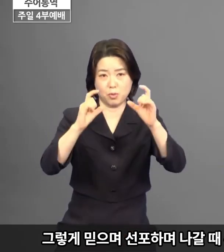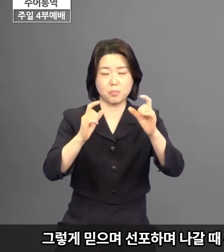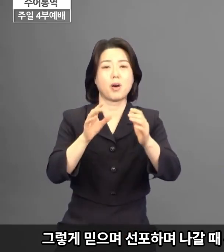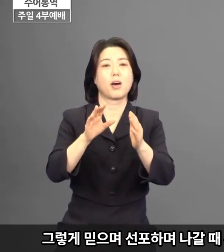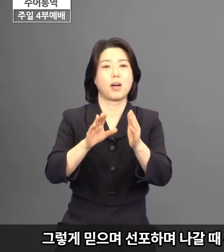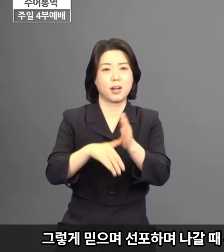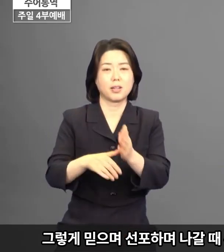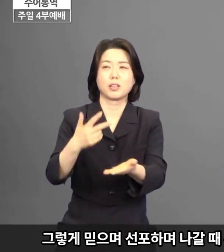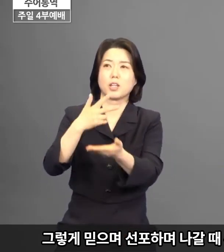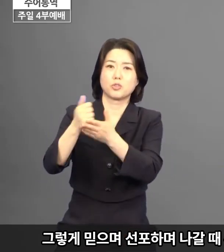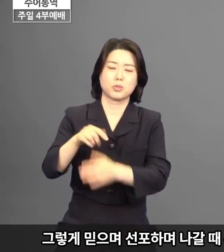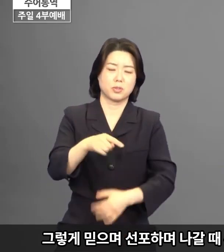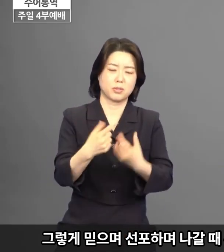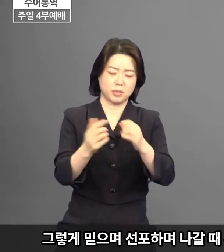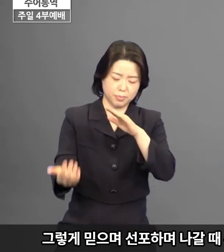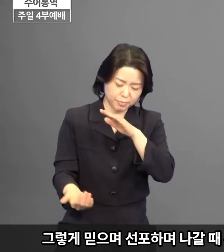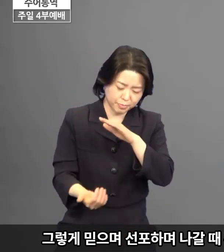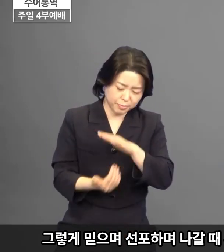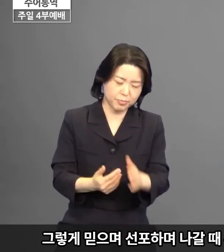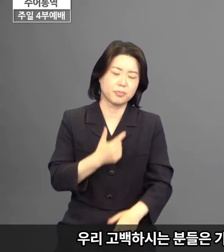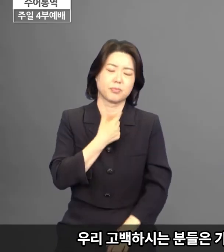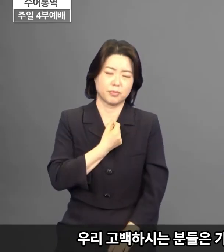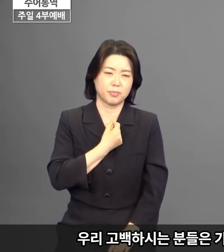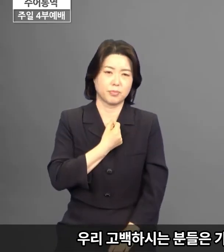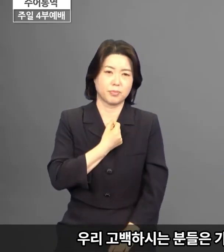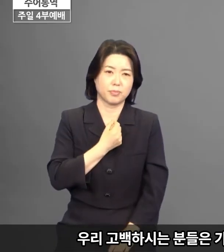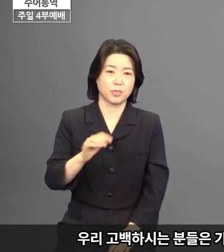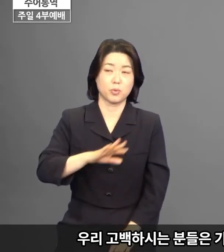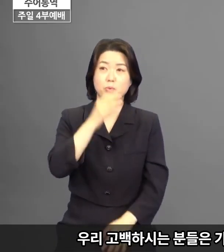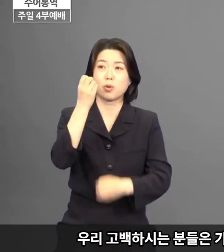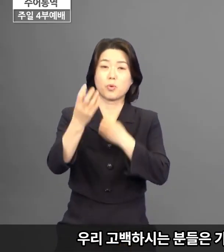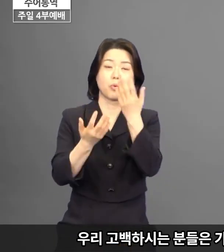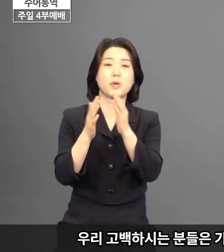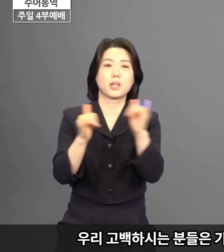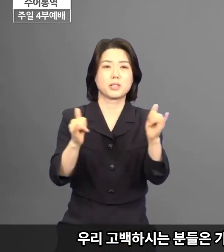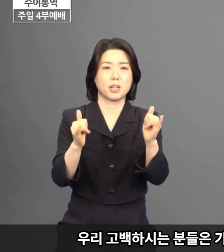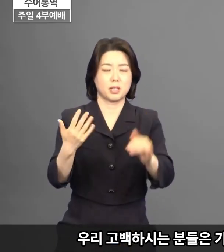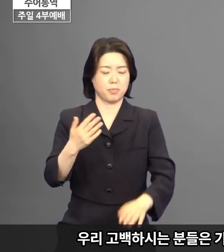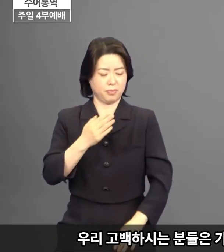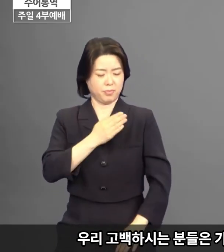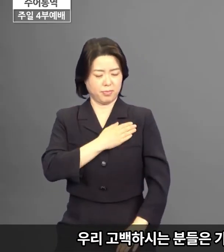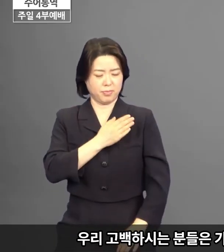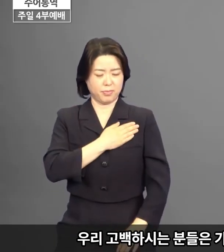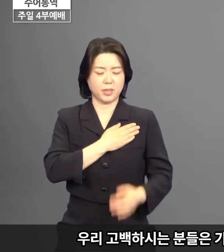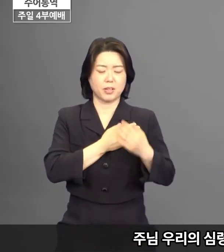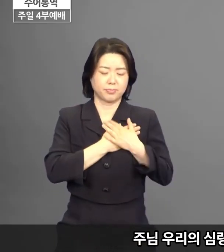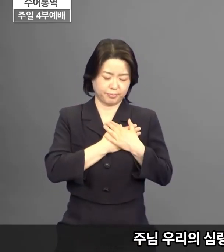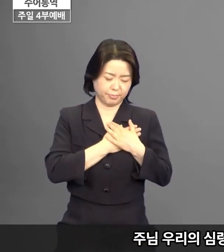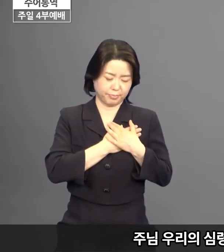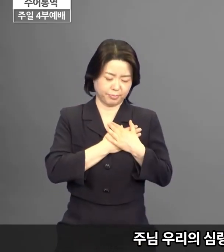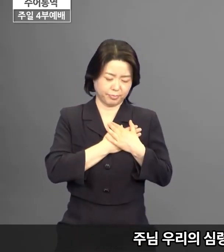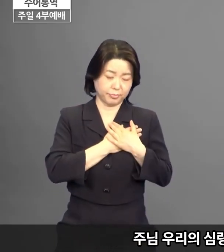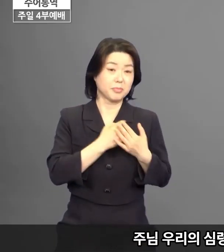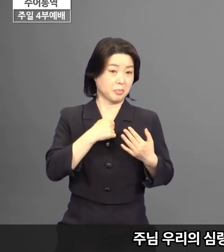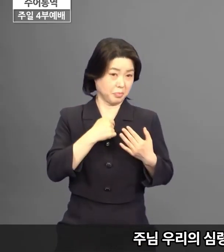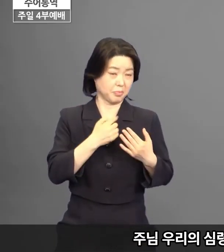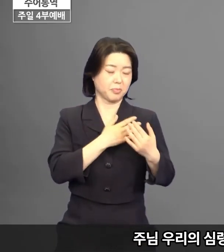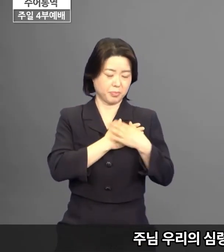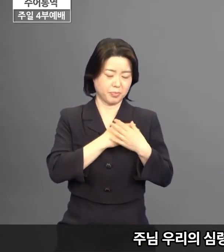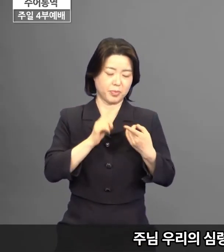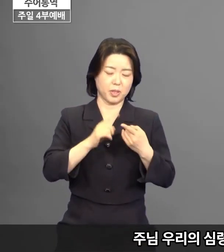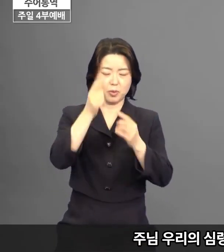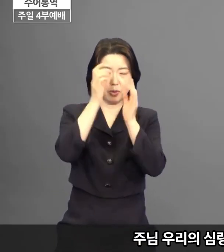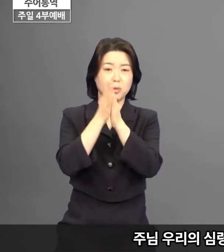때 주님 그렇게 되기를 갈망합니다 라고 우리 고백하신 분들은 우리 가슴에 좀 손을 얹고 기도합시다. 주님, 우리의